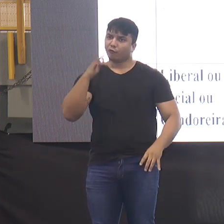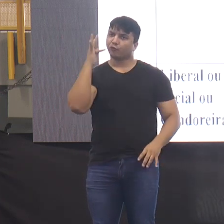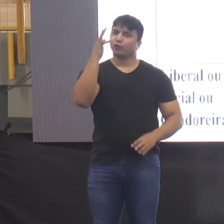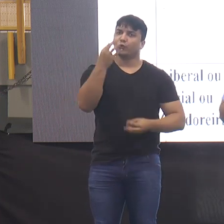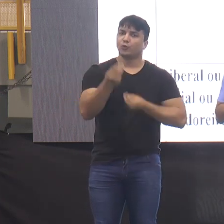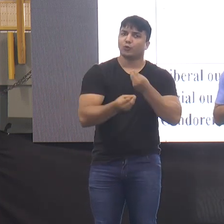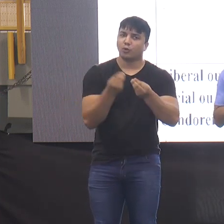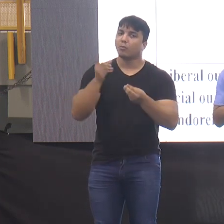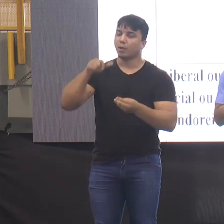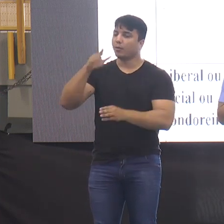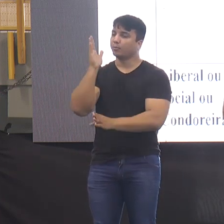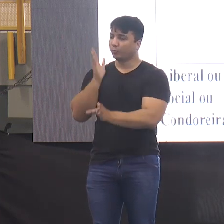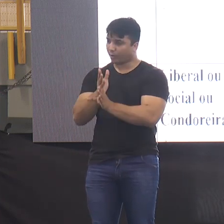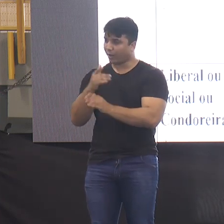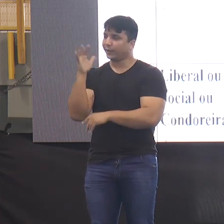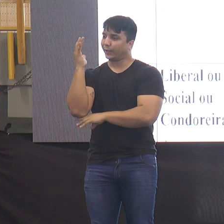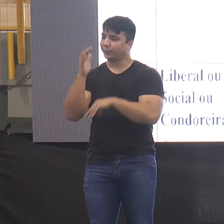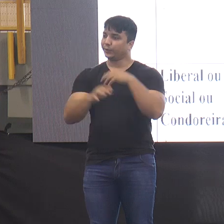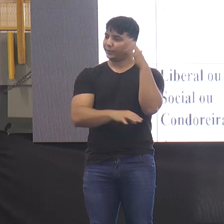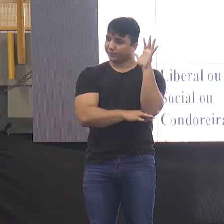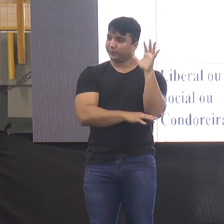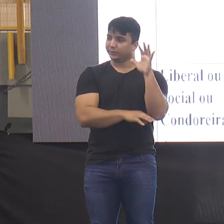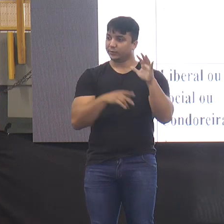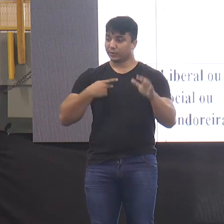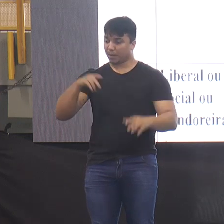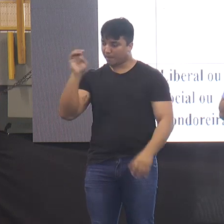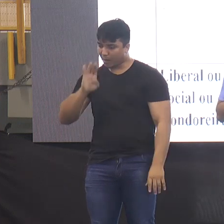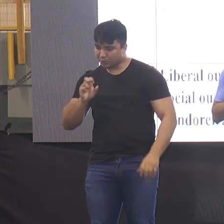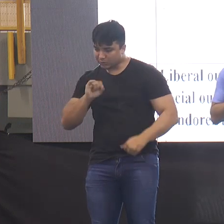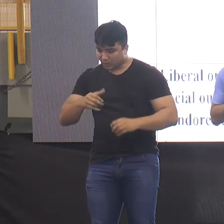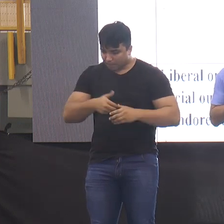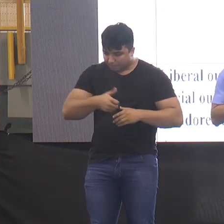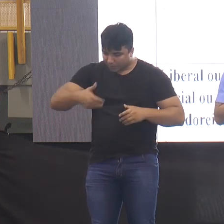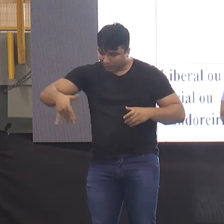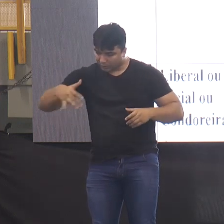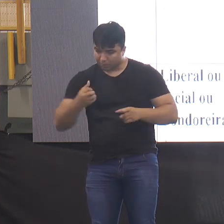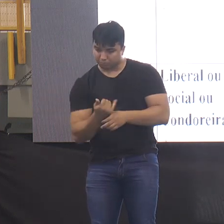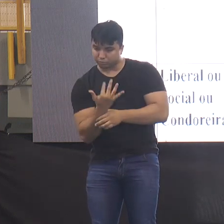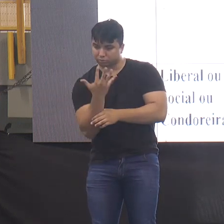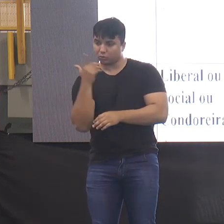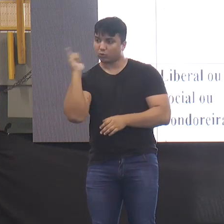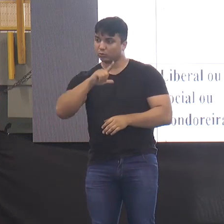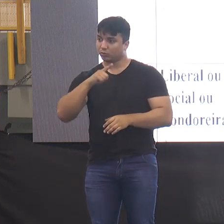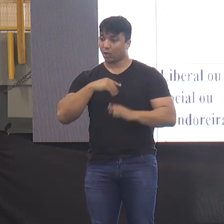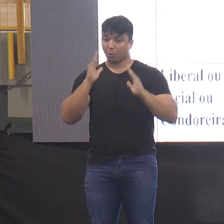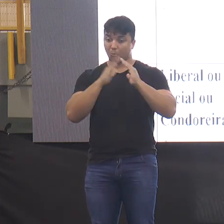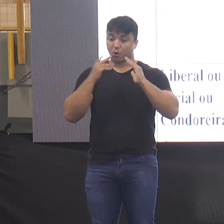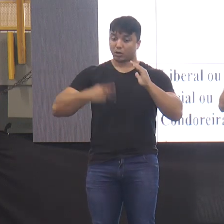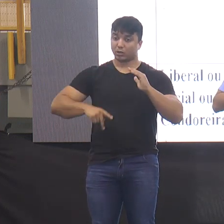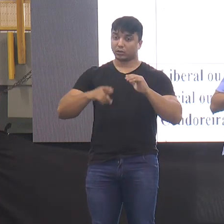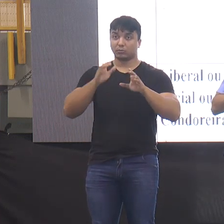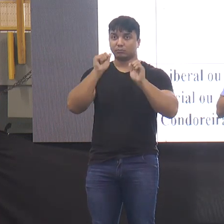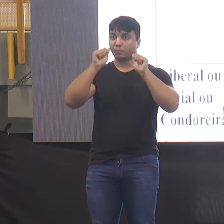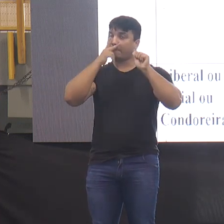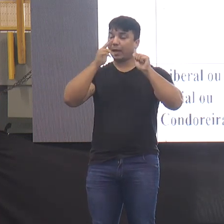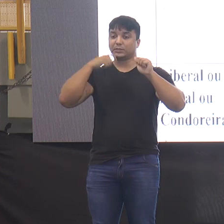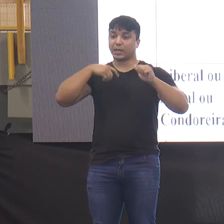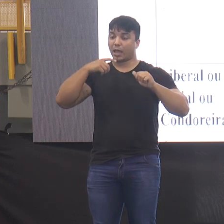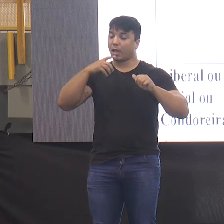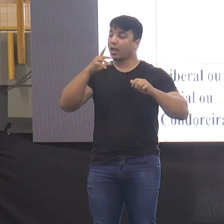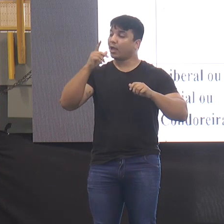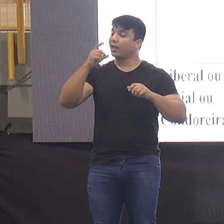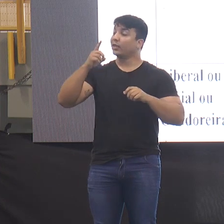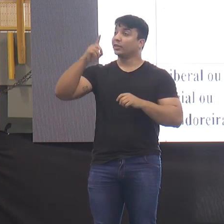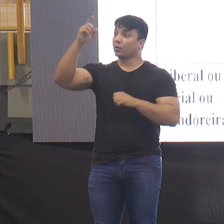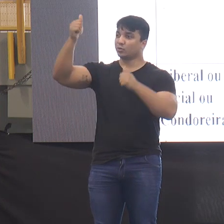causa da sua natureza. No Brasil, em se plantando, tudo dá. Moro num país abençoado por Deus e bonito por natureza, diz o